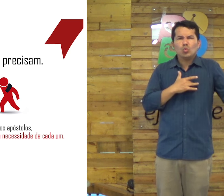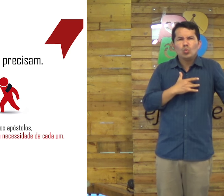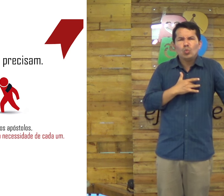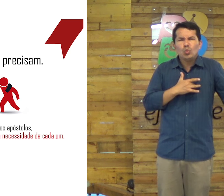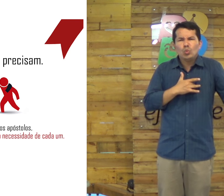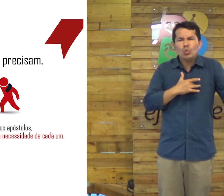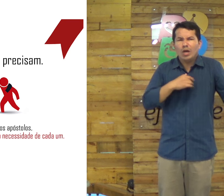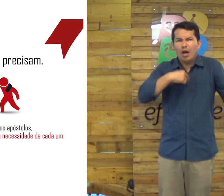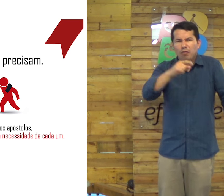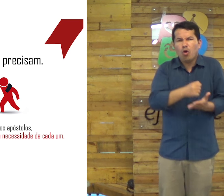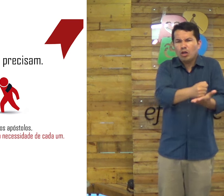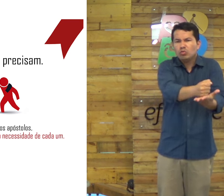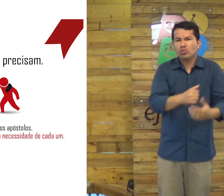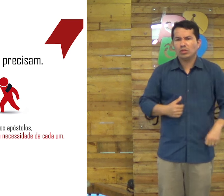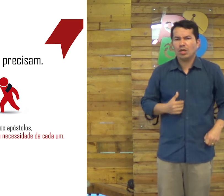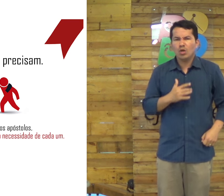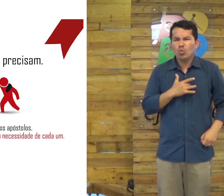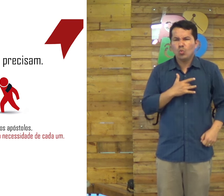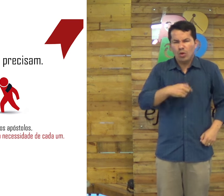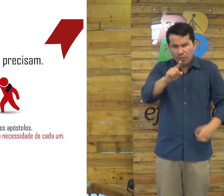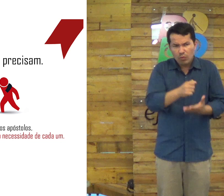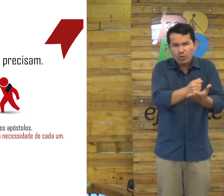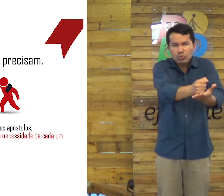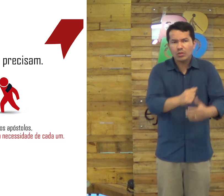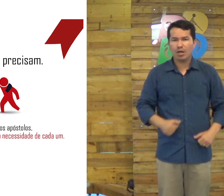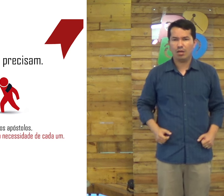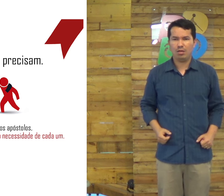parece que Barnabé teve compaixão, não, não vou ajudar,